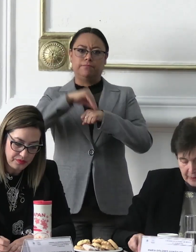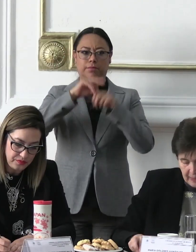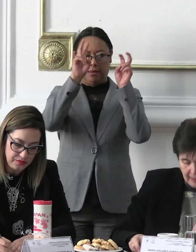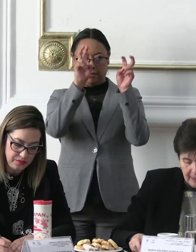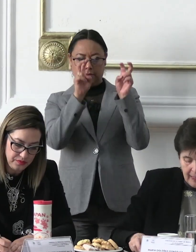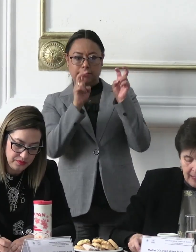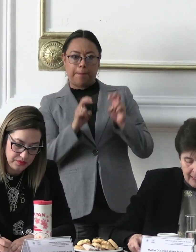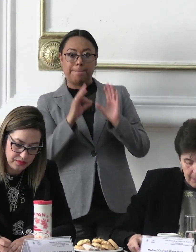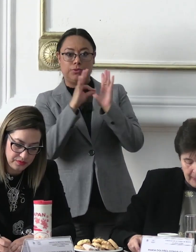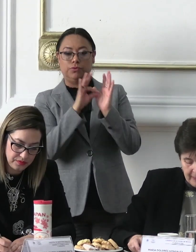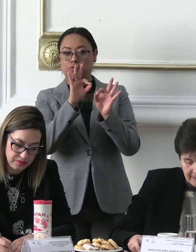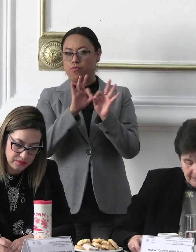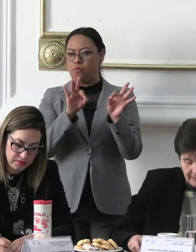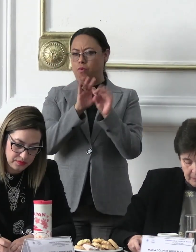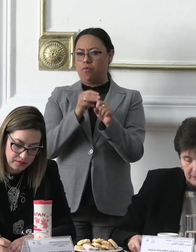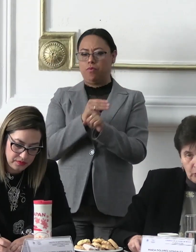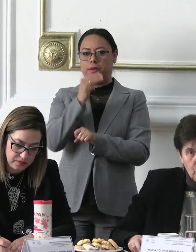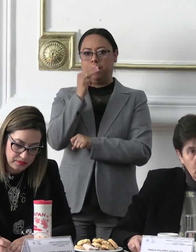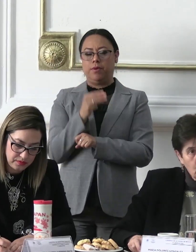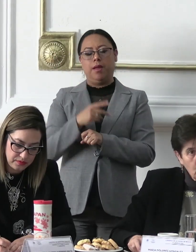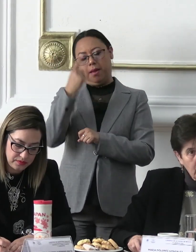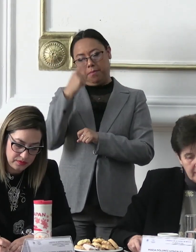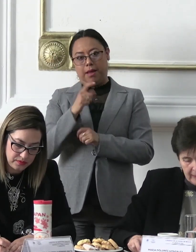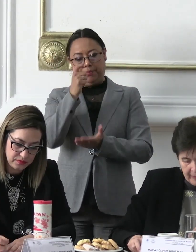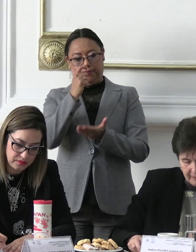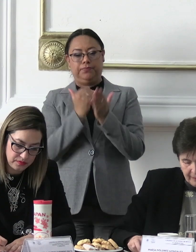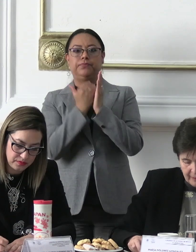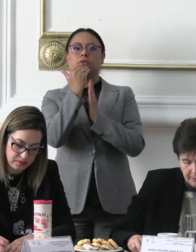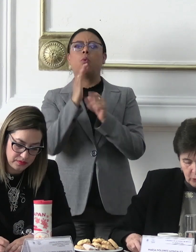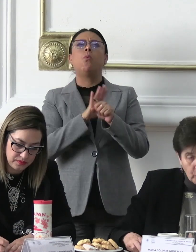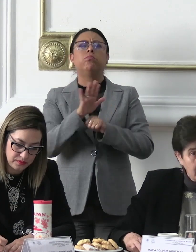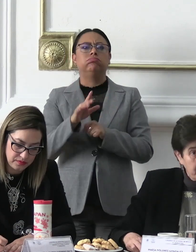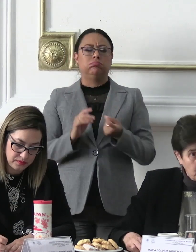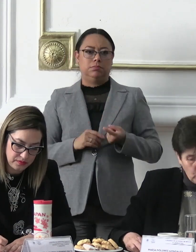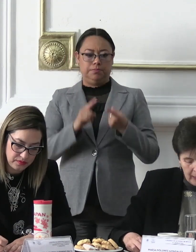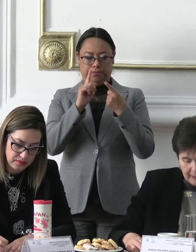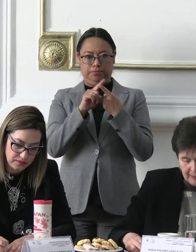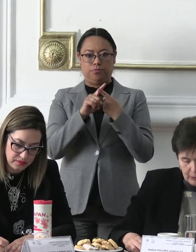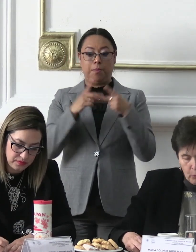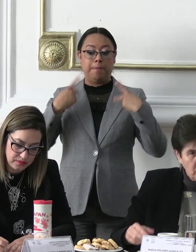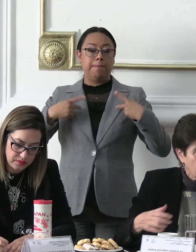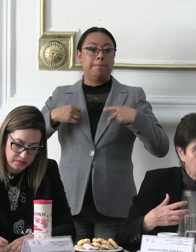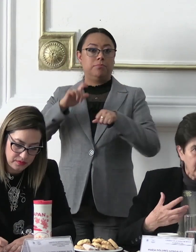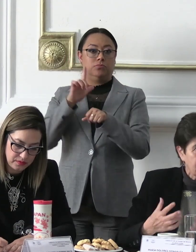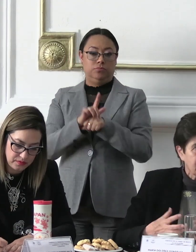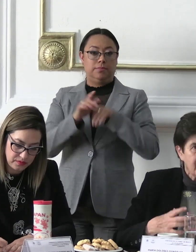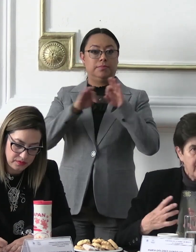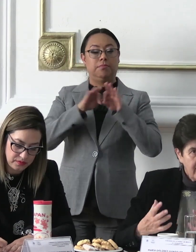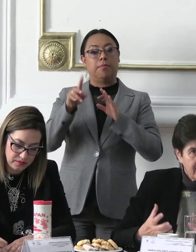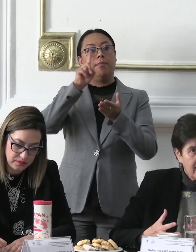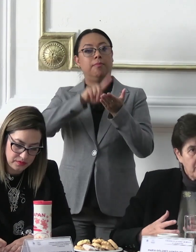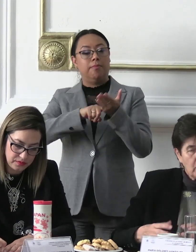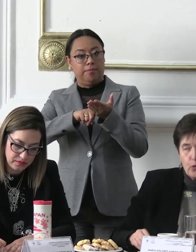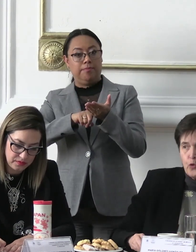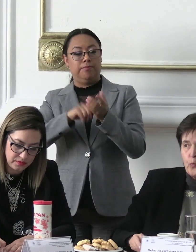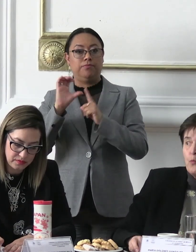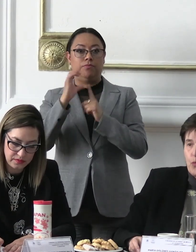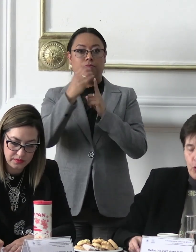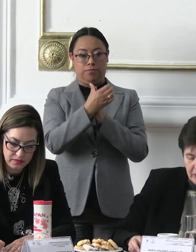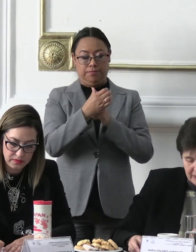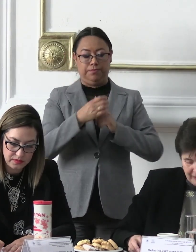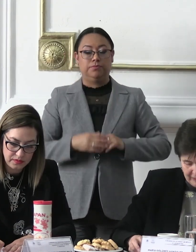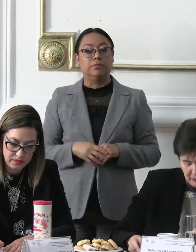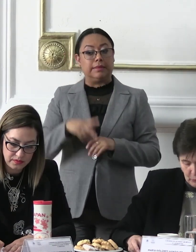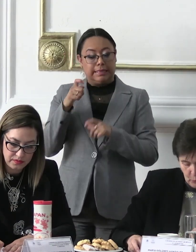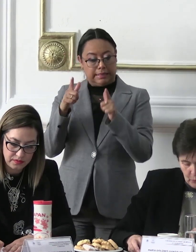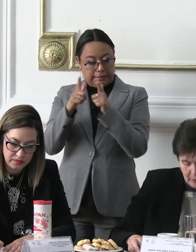énfasis especial al hablar de este incremento. Uno es el que tiene que ver con el personal de la comisión, que es realmente un rubro